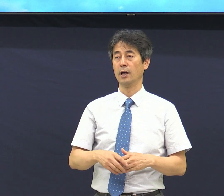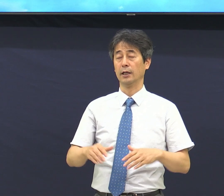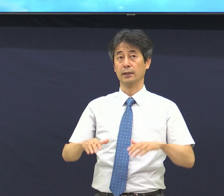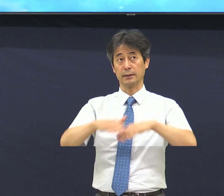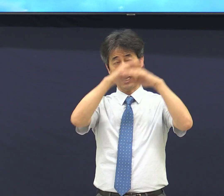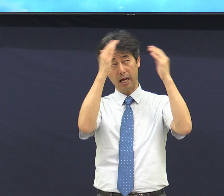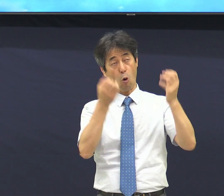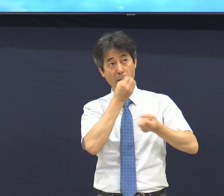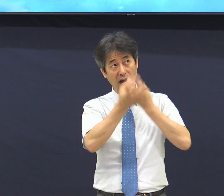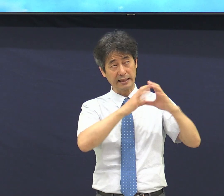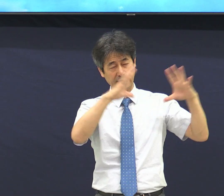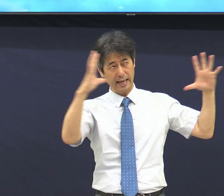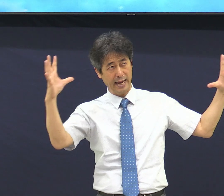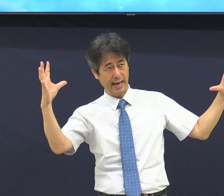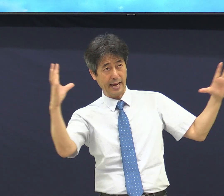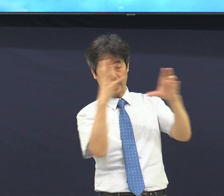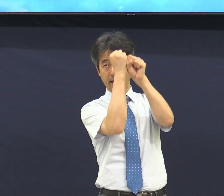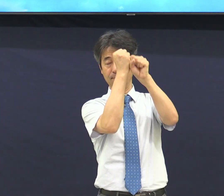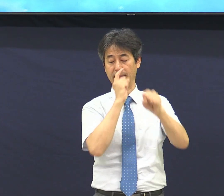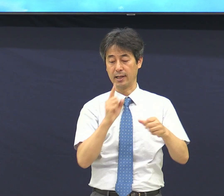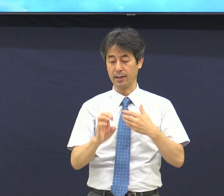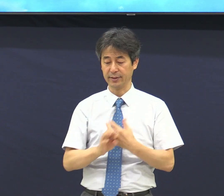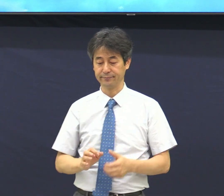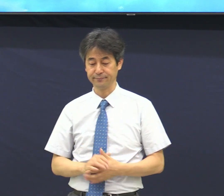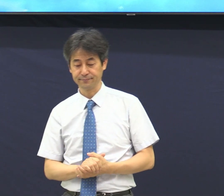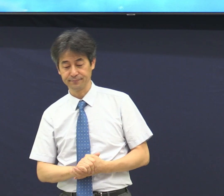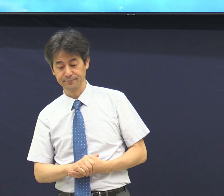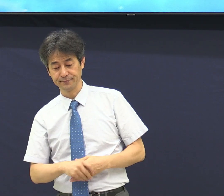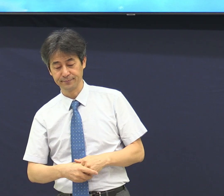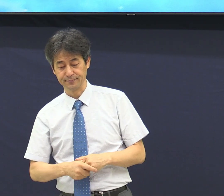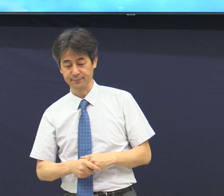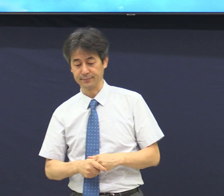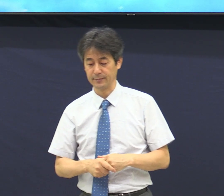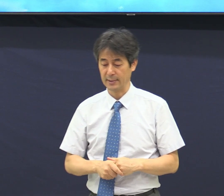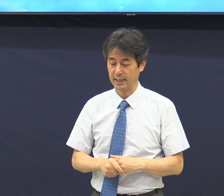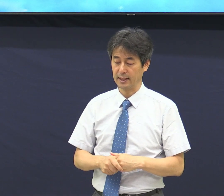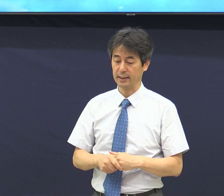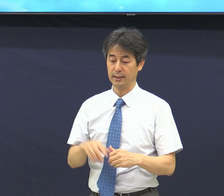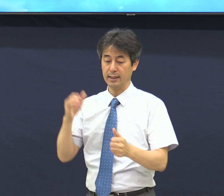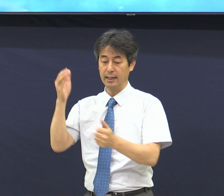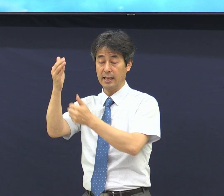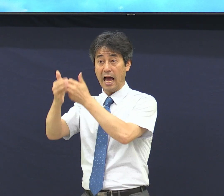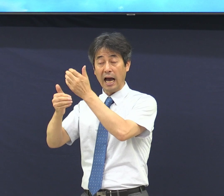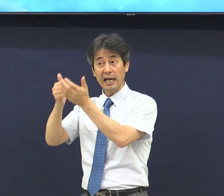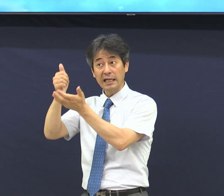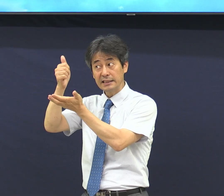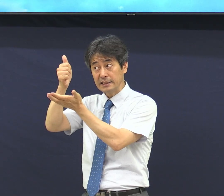있습니다. 그 모든 내용을 고백하는 내용을 요약해